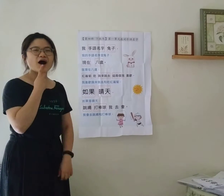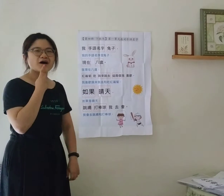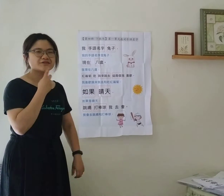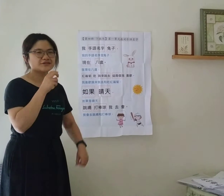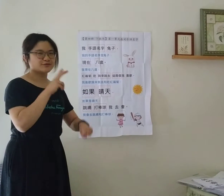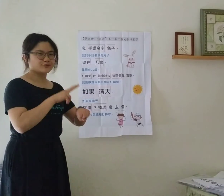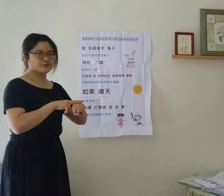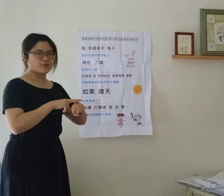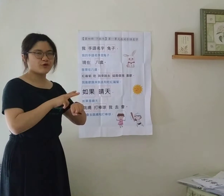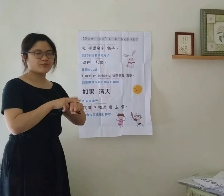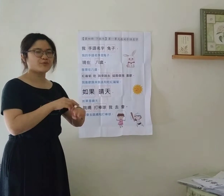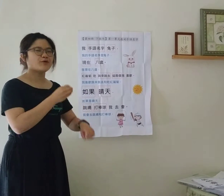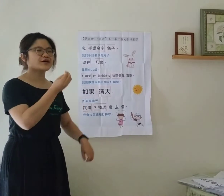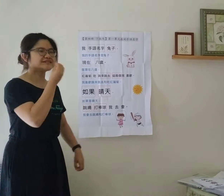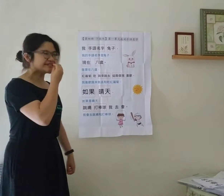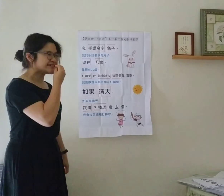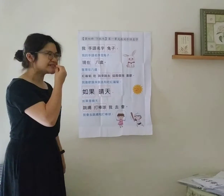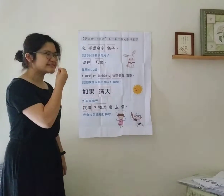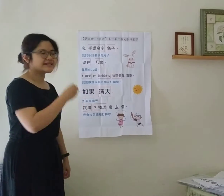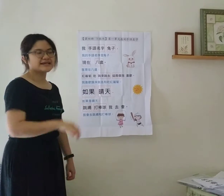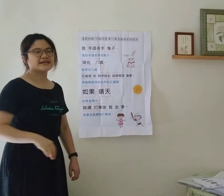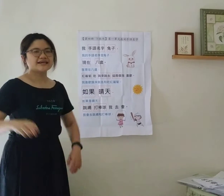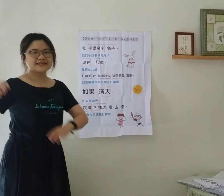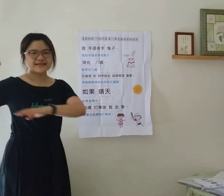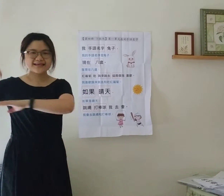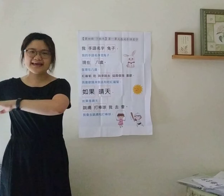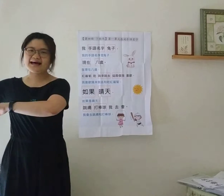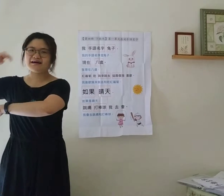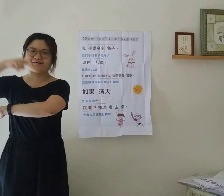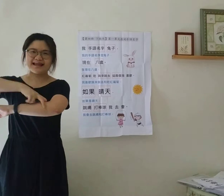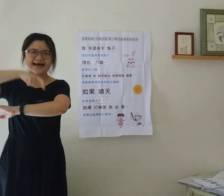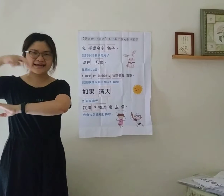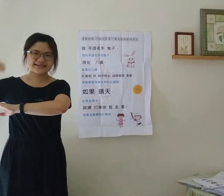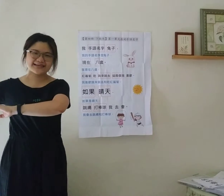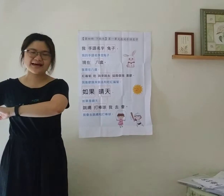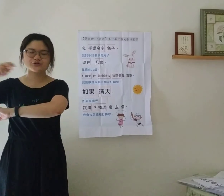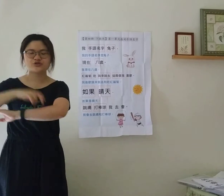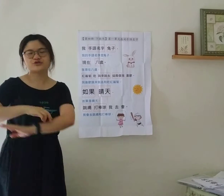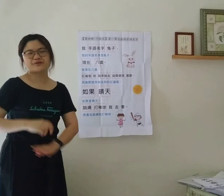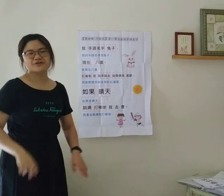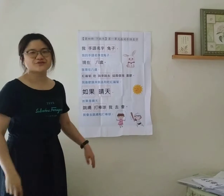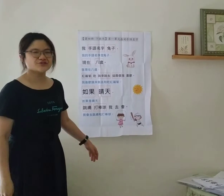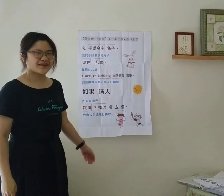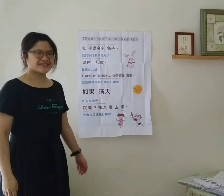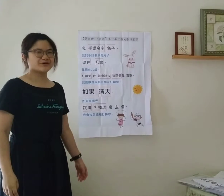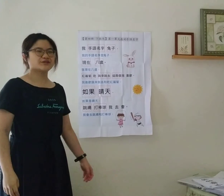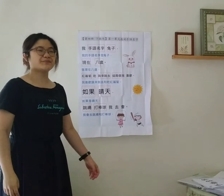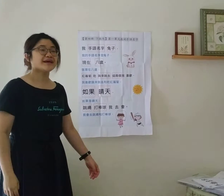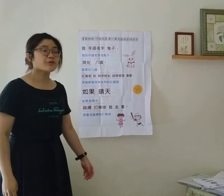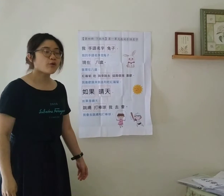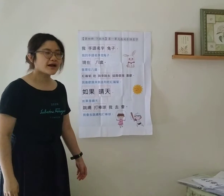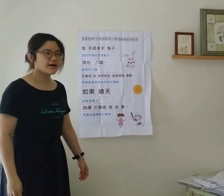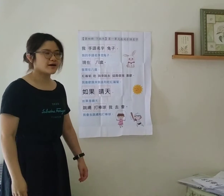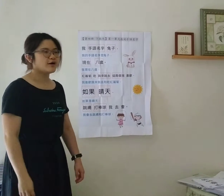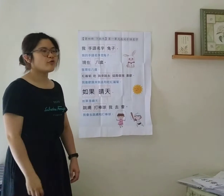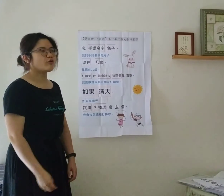红萝卜吃。跳来跳去，有没有同学发现我的变化了？我